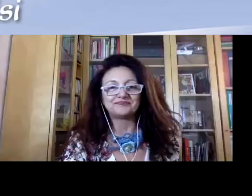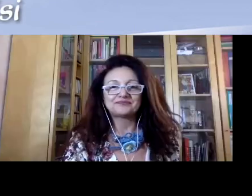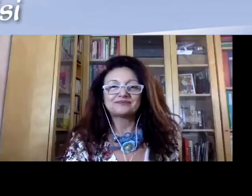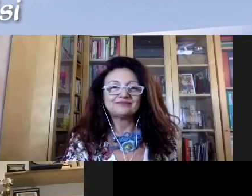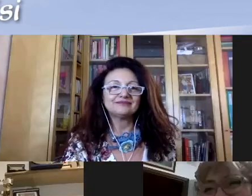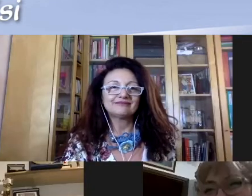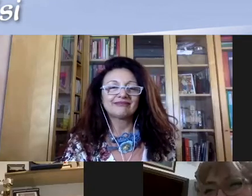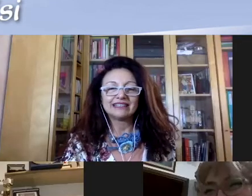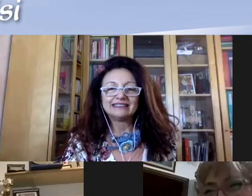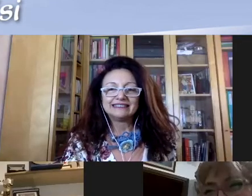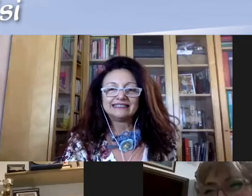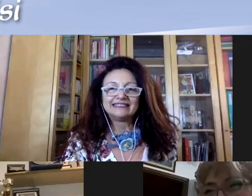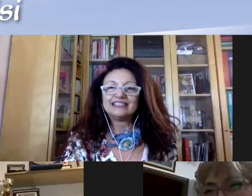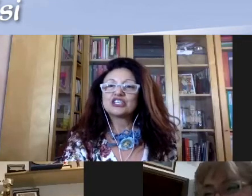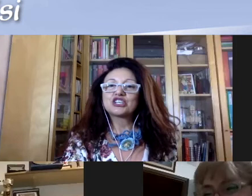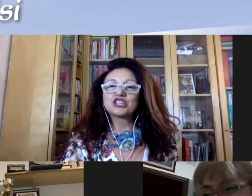Altro cappellino.